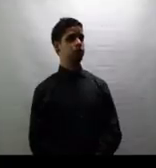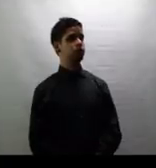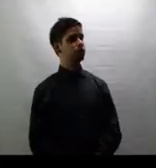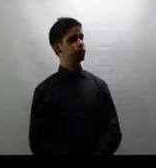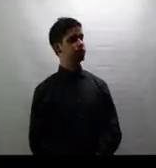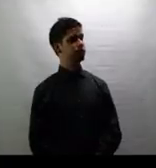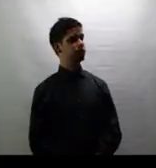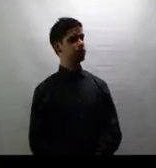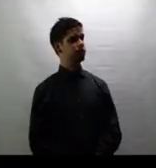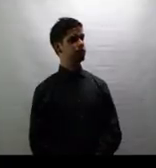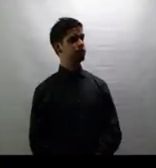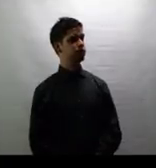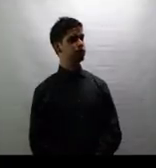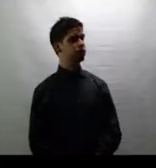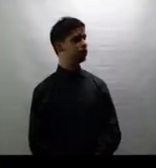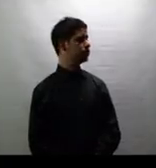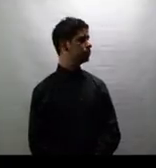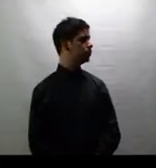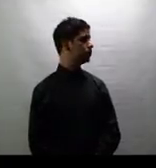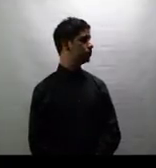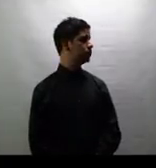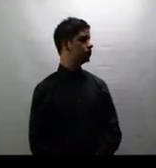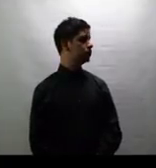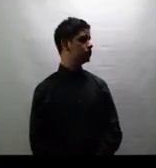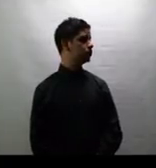vc 870